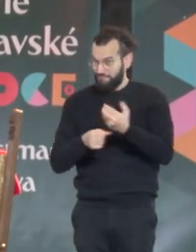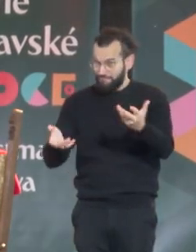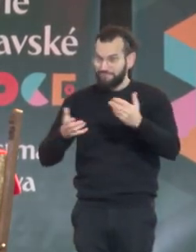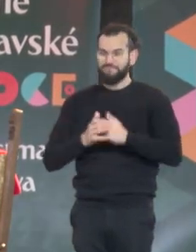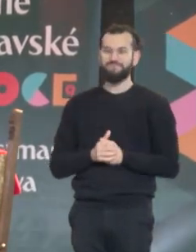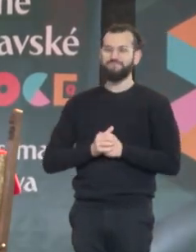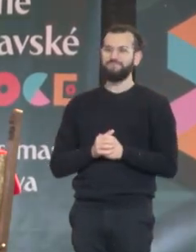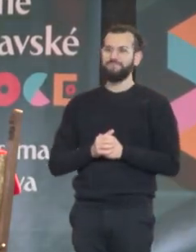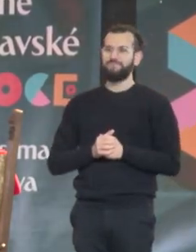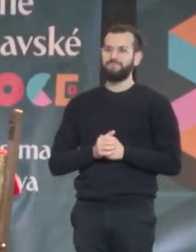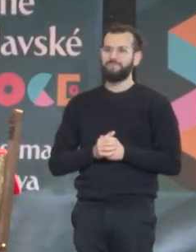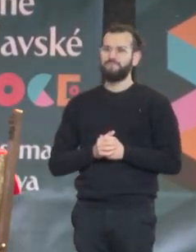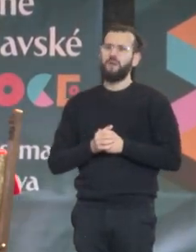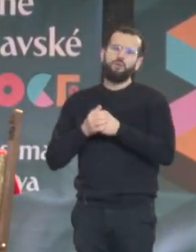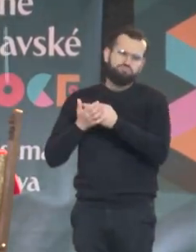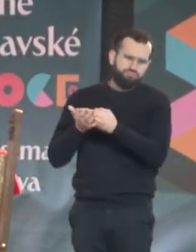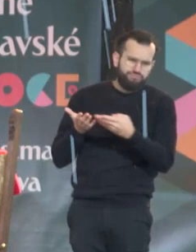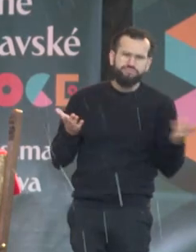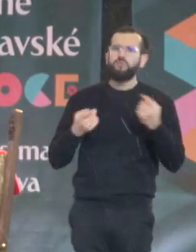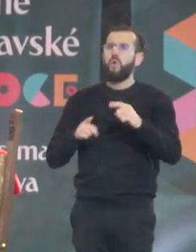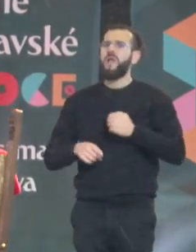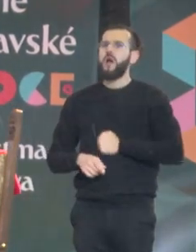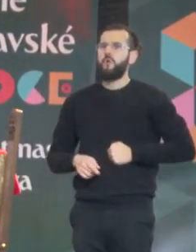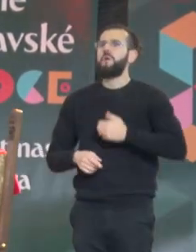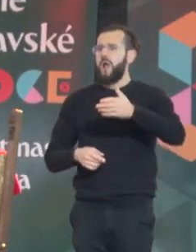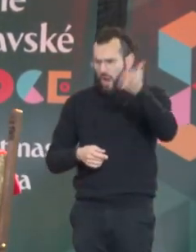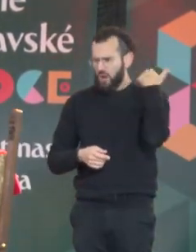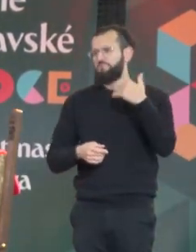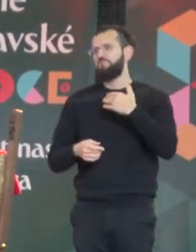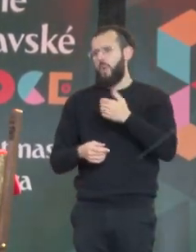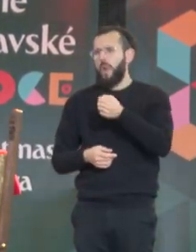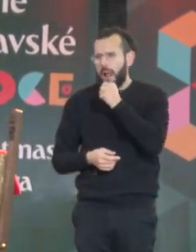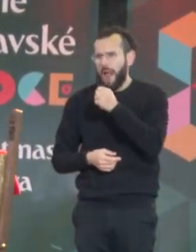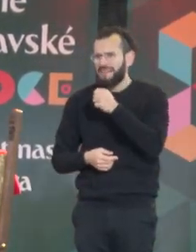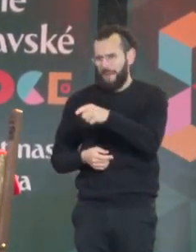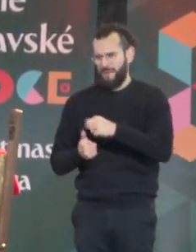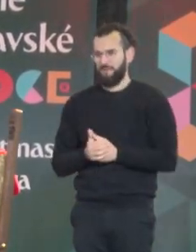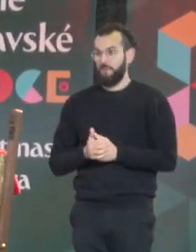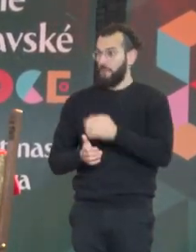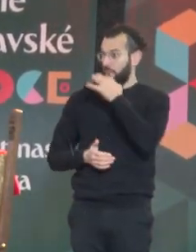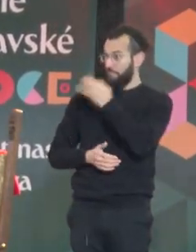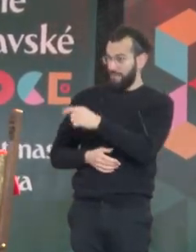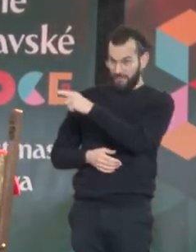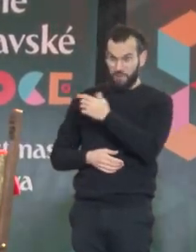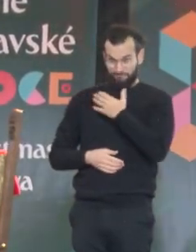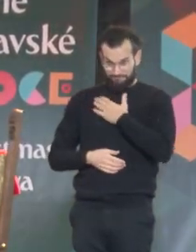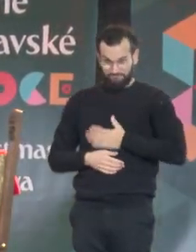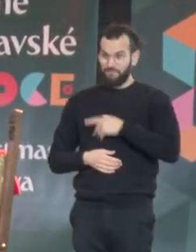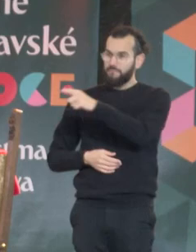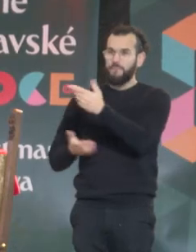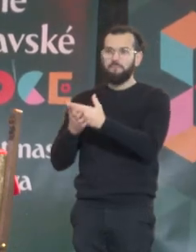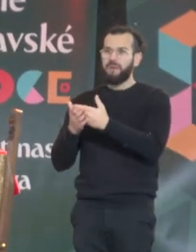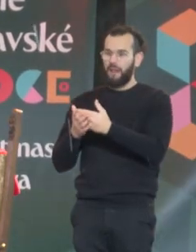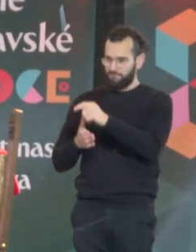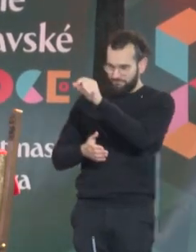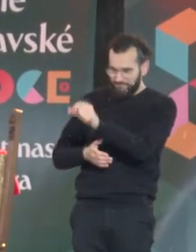No a množstvo iných rozprávok. Takže aj vám tieto konkrétne postavičky prirastli k srdcu, alebo máte